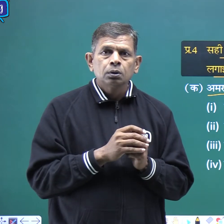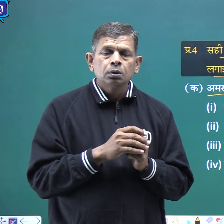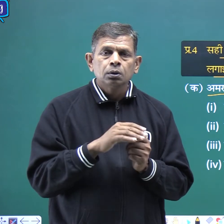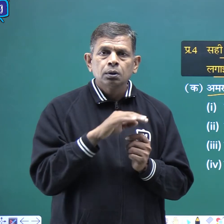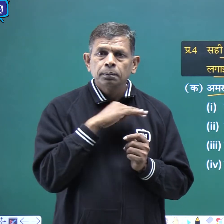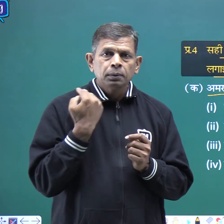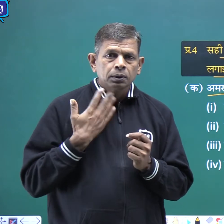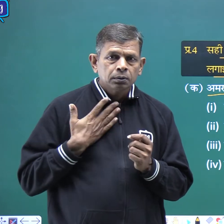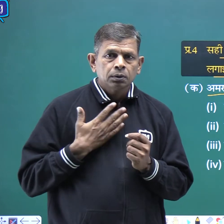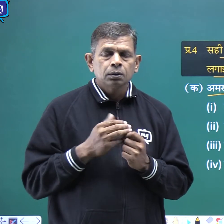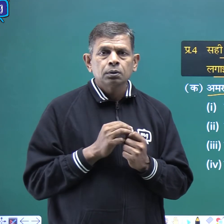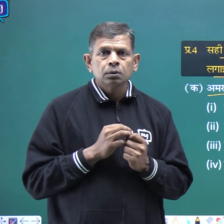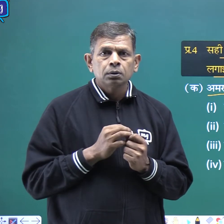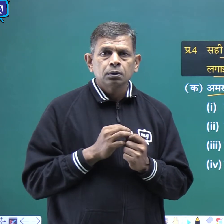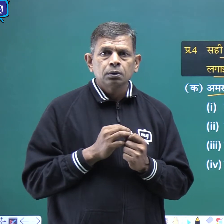मृतजीविका,